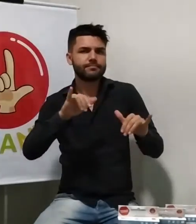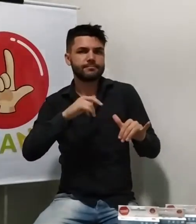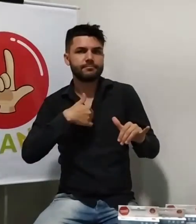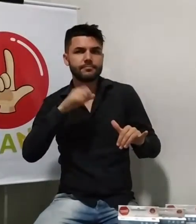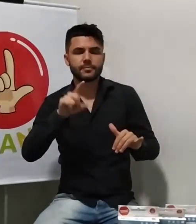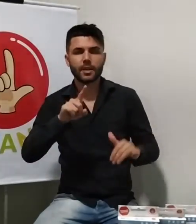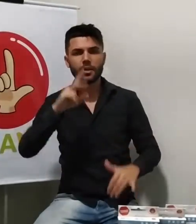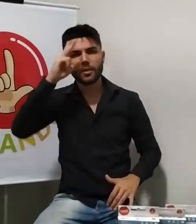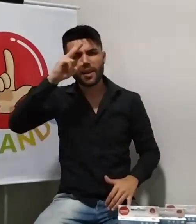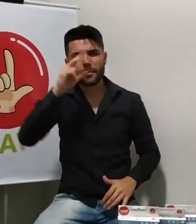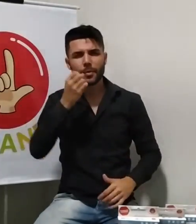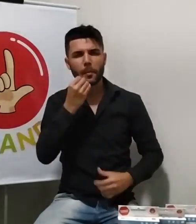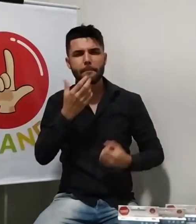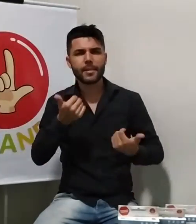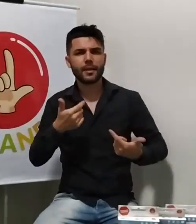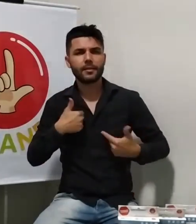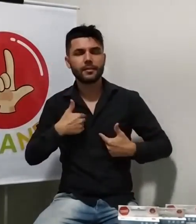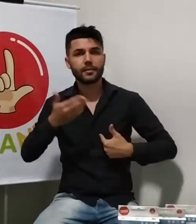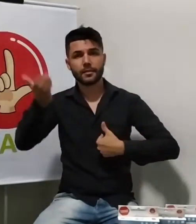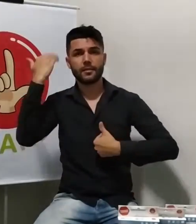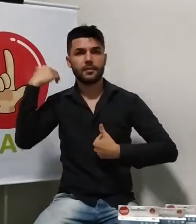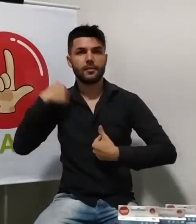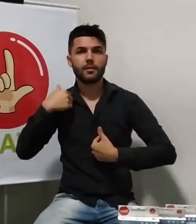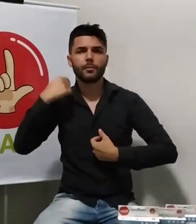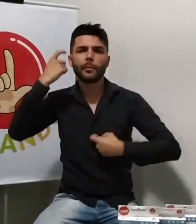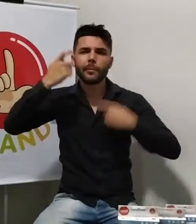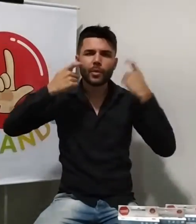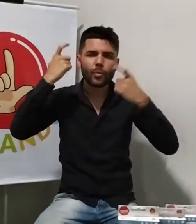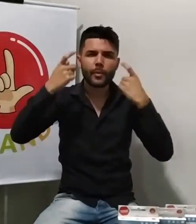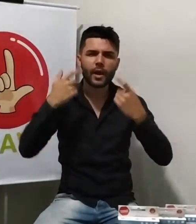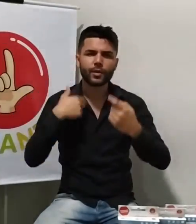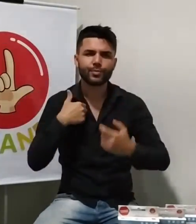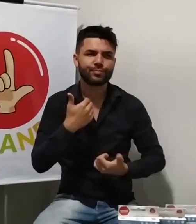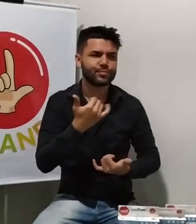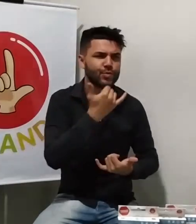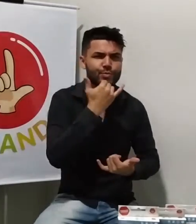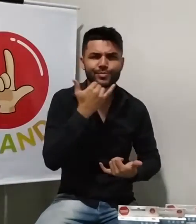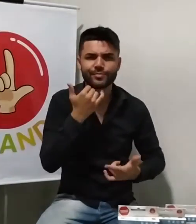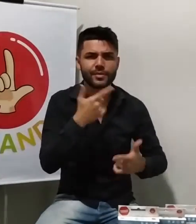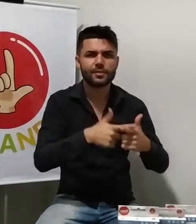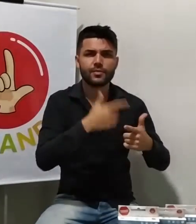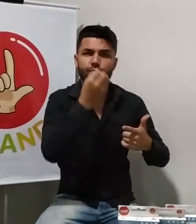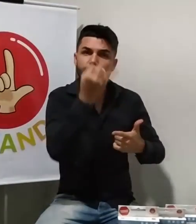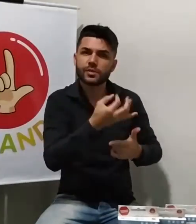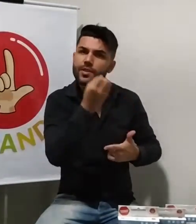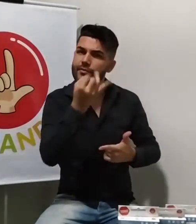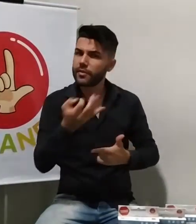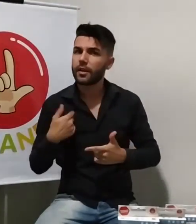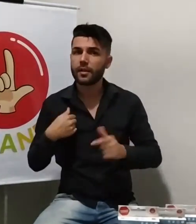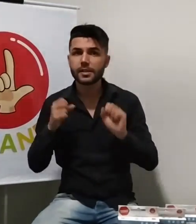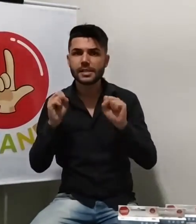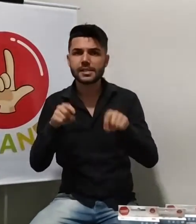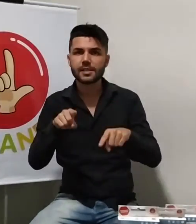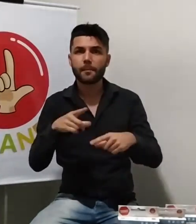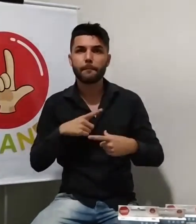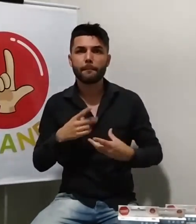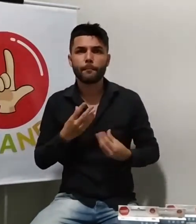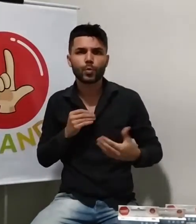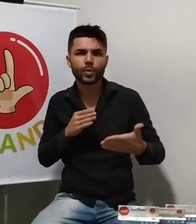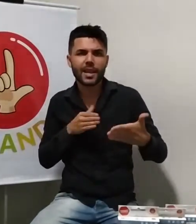muito preocupado em justificar as minhas impossibilidades. Eu não estava muito preocupado em justificar as minhas limitações financeiras ou